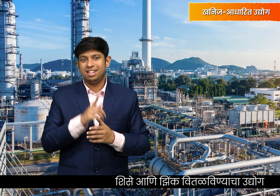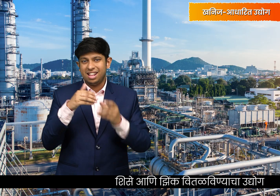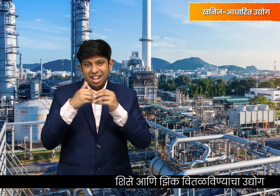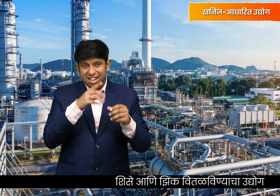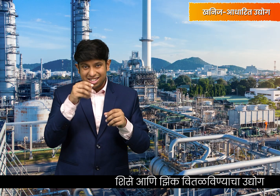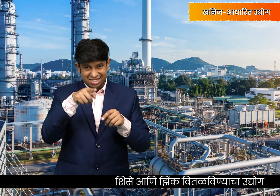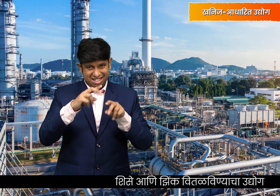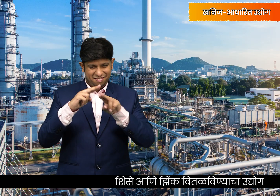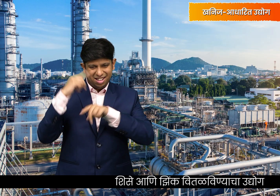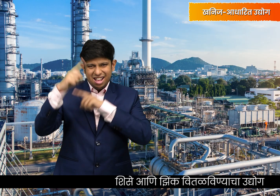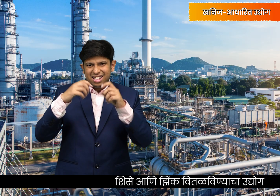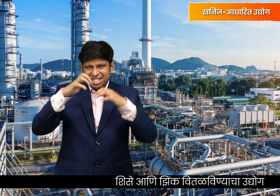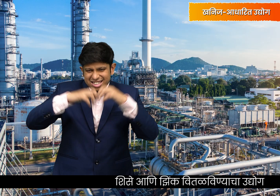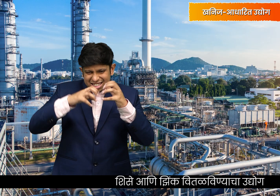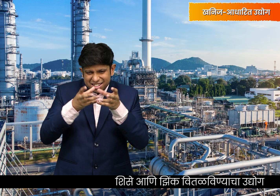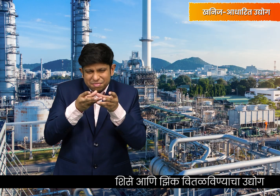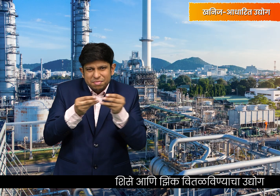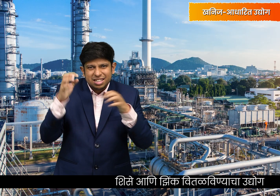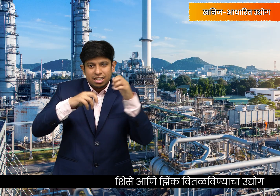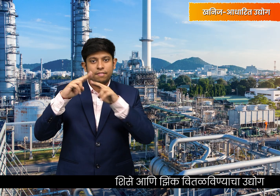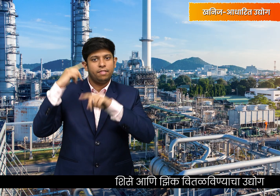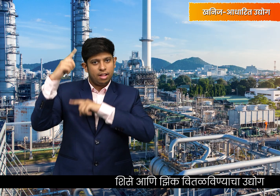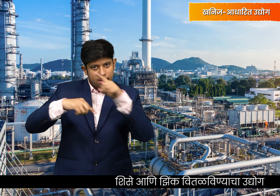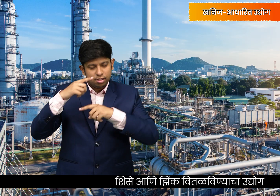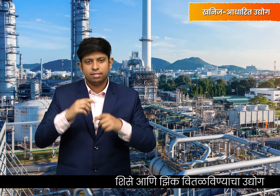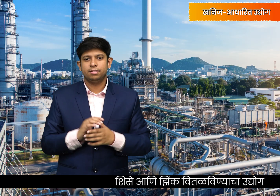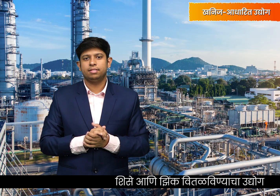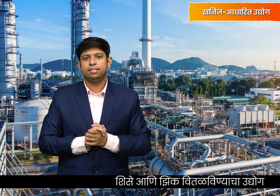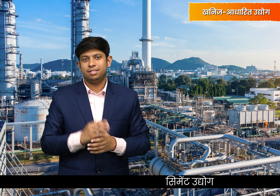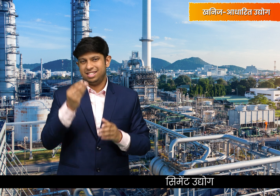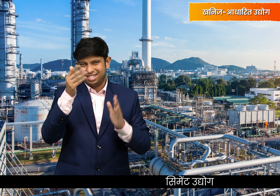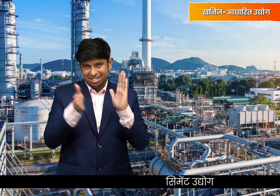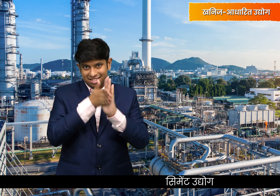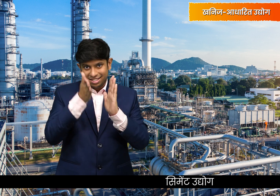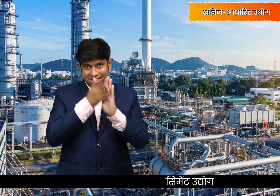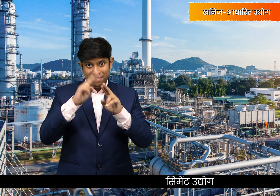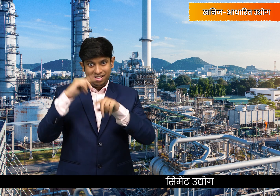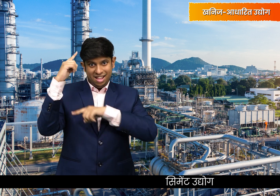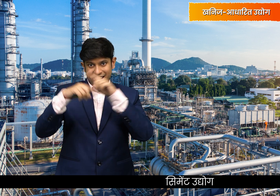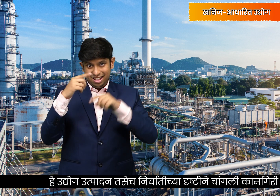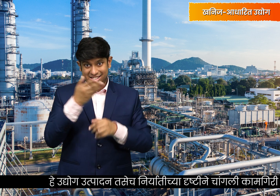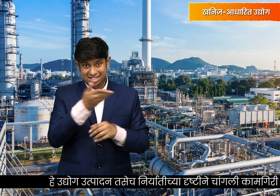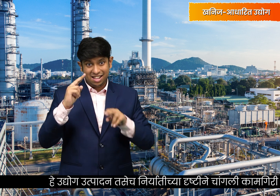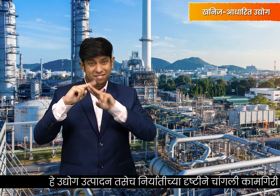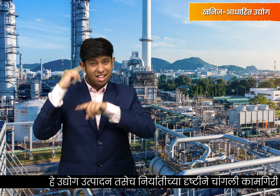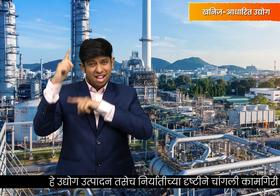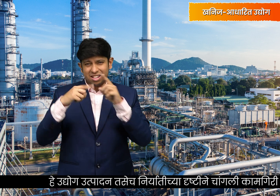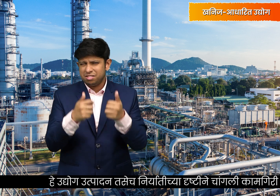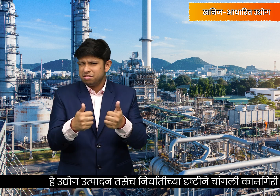शिसे आणि झिंक वितळण्याचे उद्योग. सिमेंट उद्योग. हे उद्योग उत्पादन